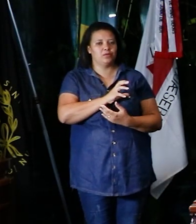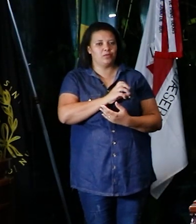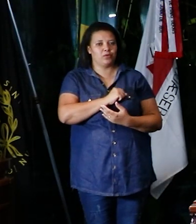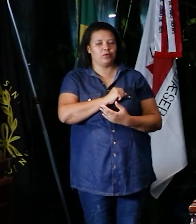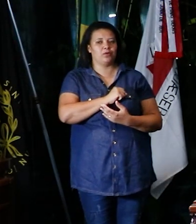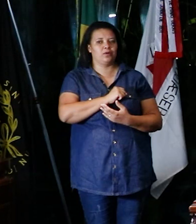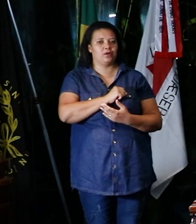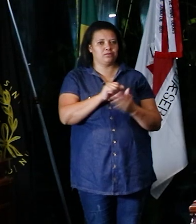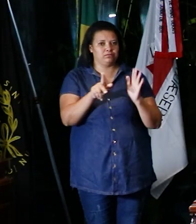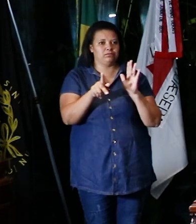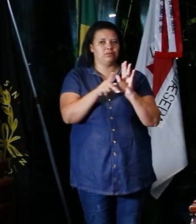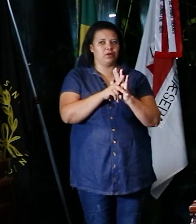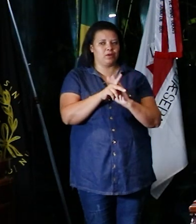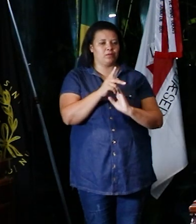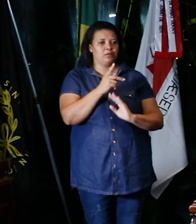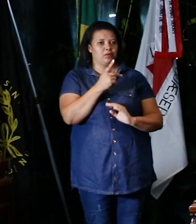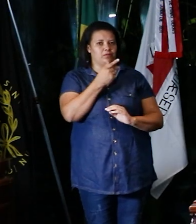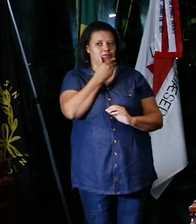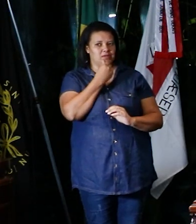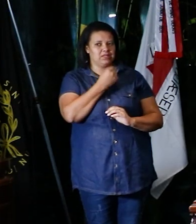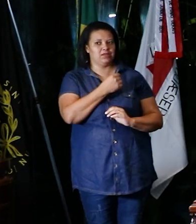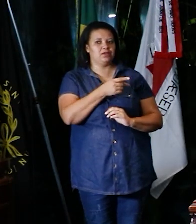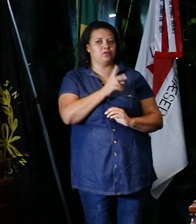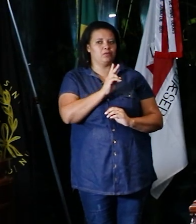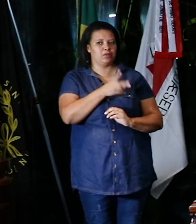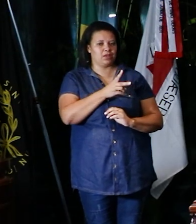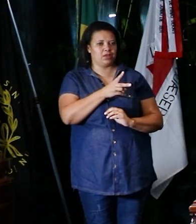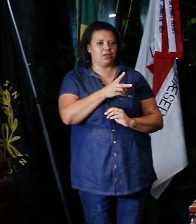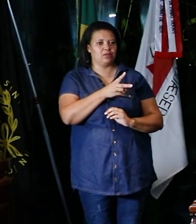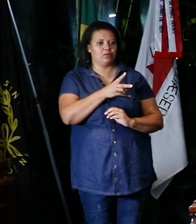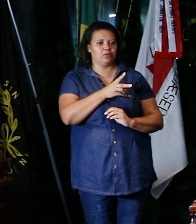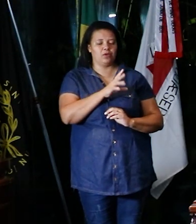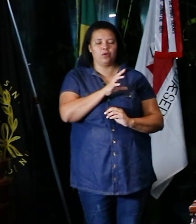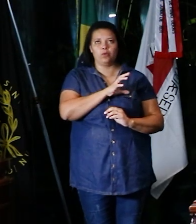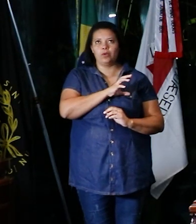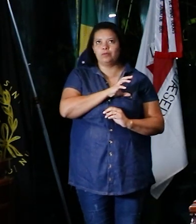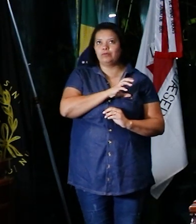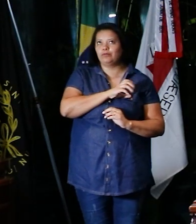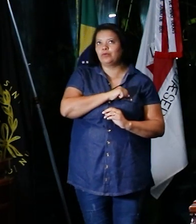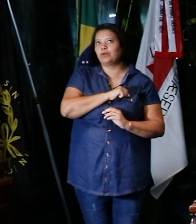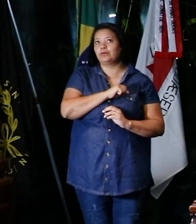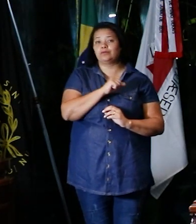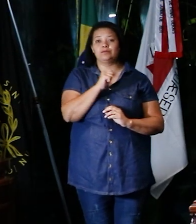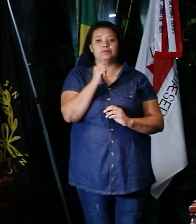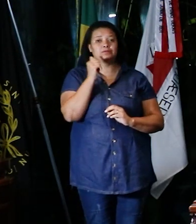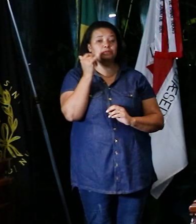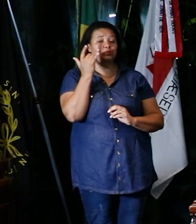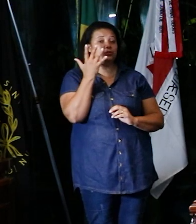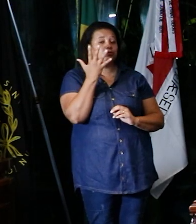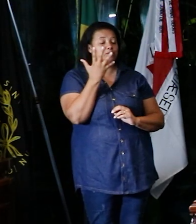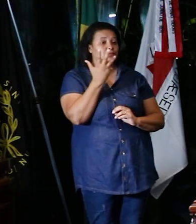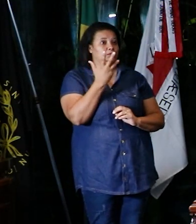jeito dele, ele foi falando mesmo que o amor era uma maravilha e que